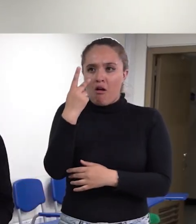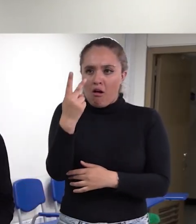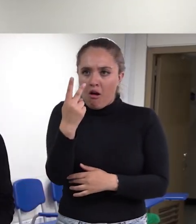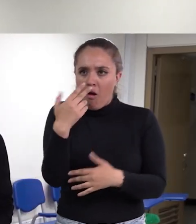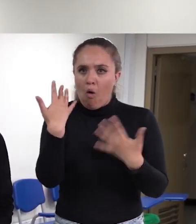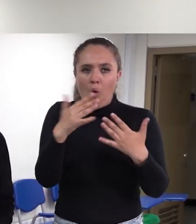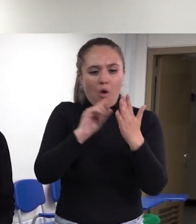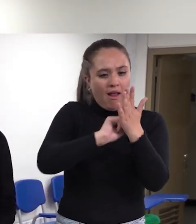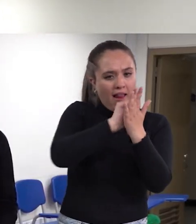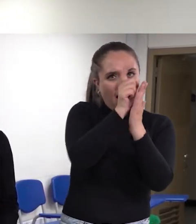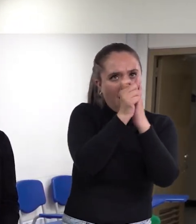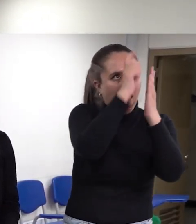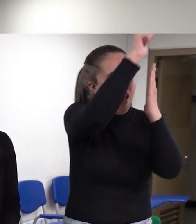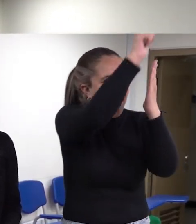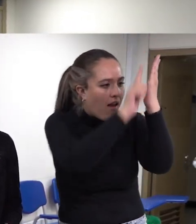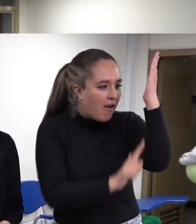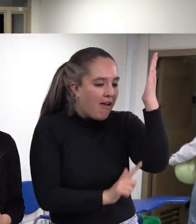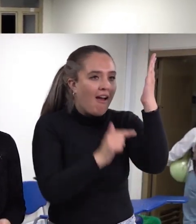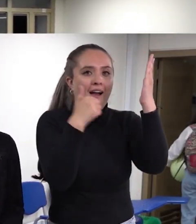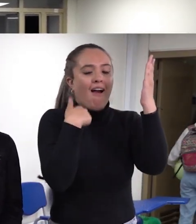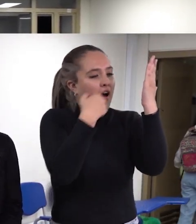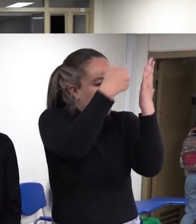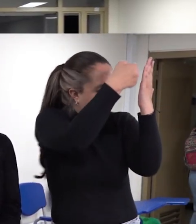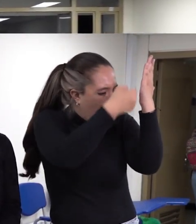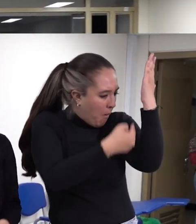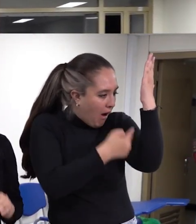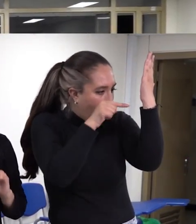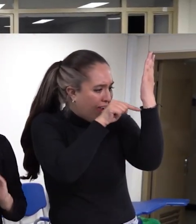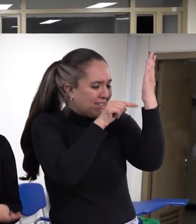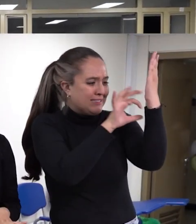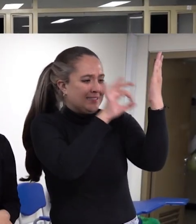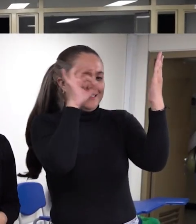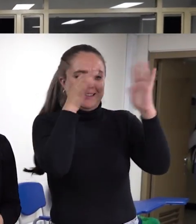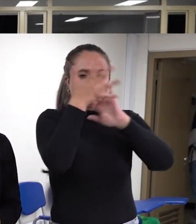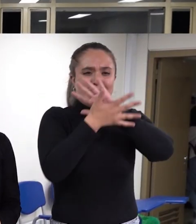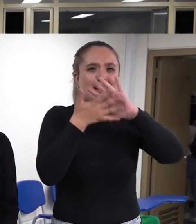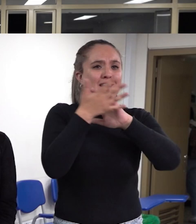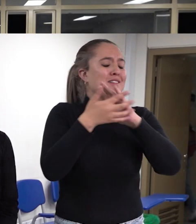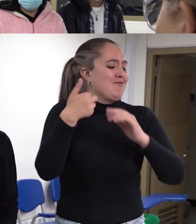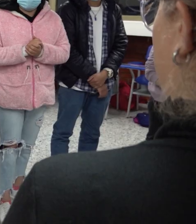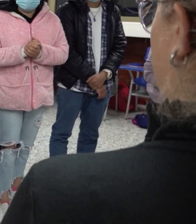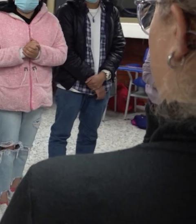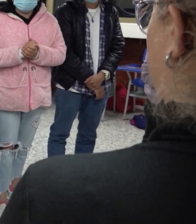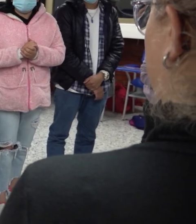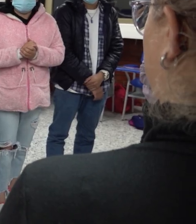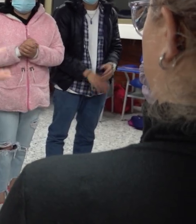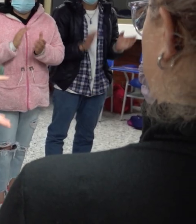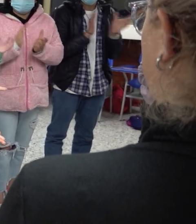listado de electivas y ahí encontré la lengua de señas y yo dije, no, la tengo que escribir sí o sí.